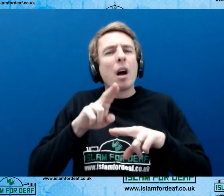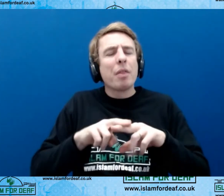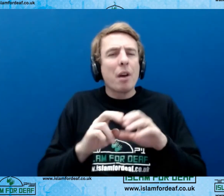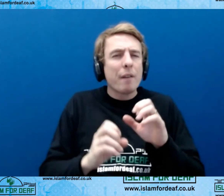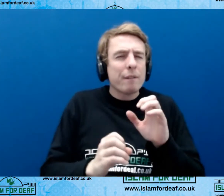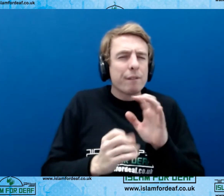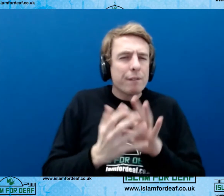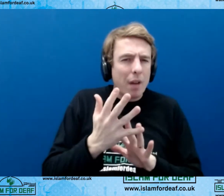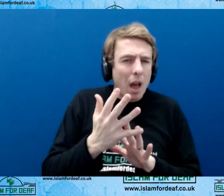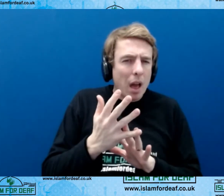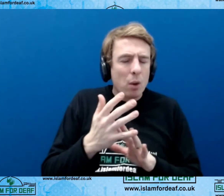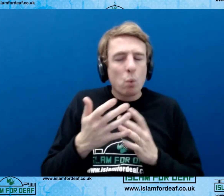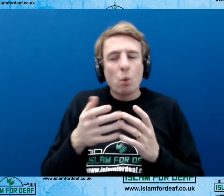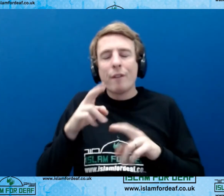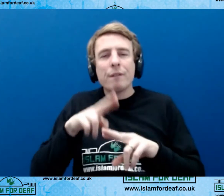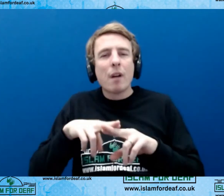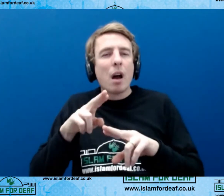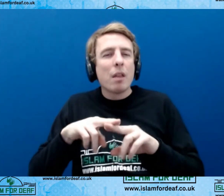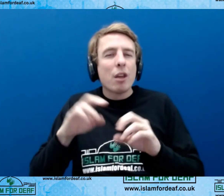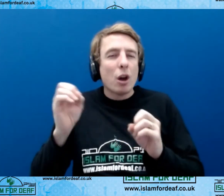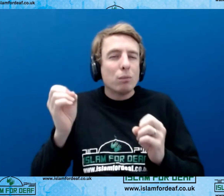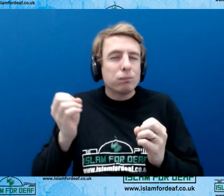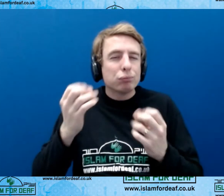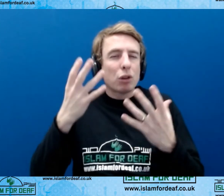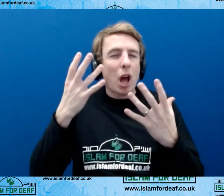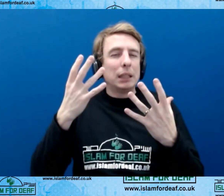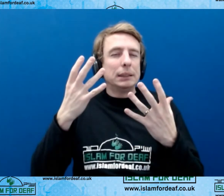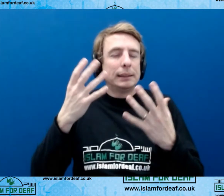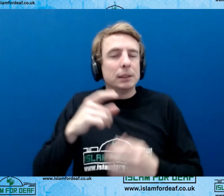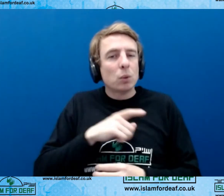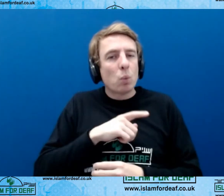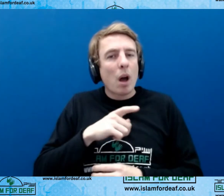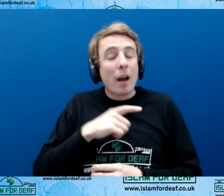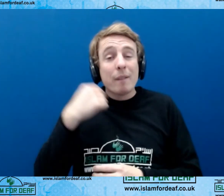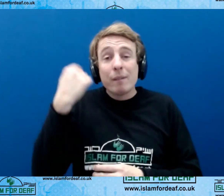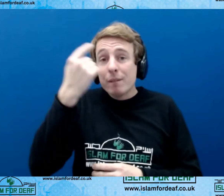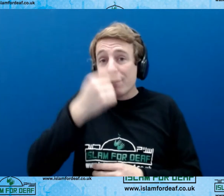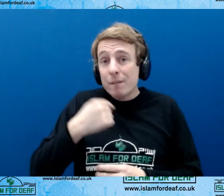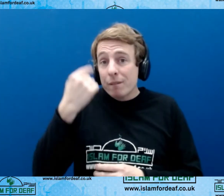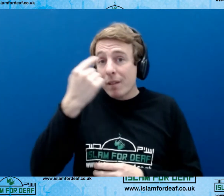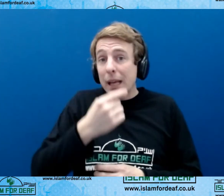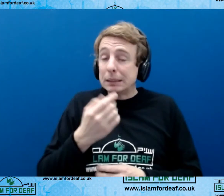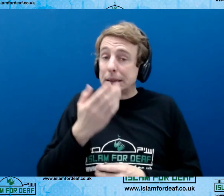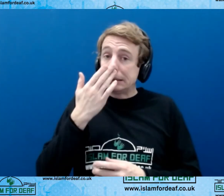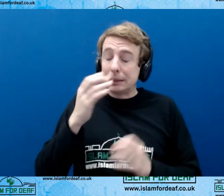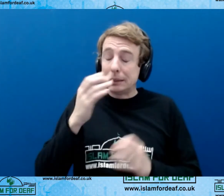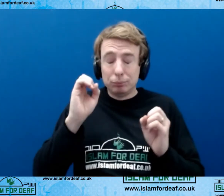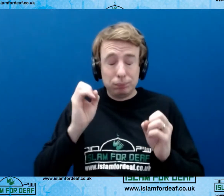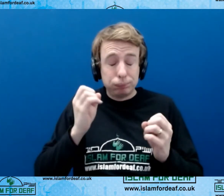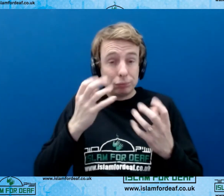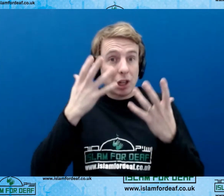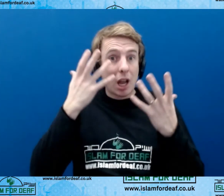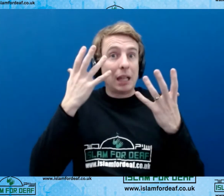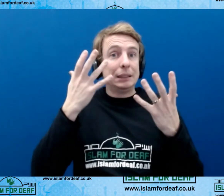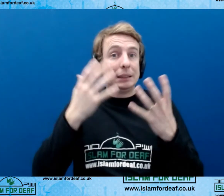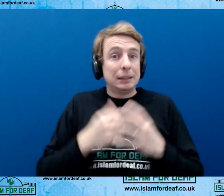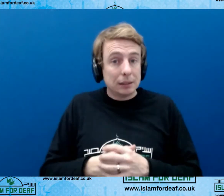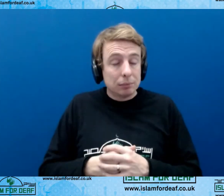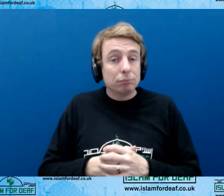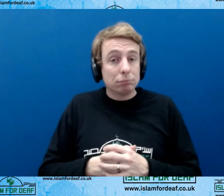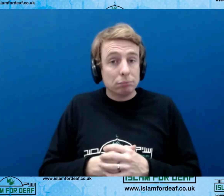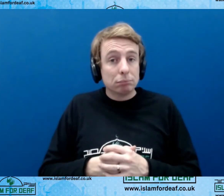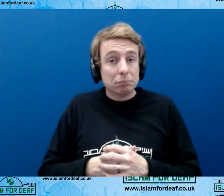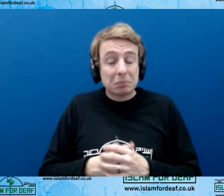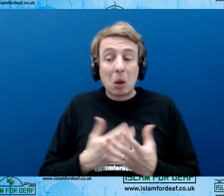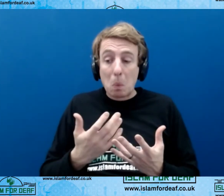radiating. لكنه سود وجهه بالكفر والطغيان. But despite this face, this radiant